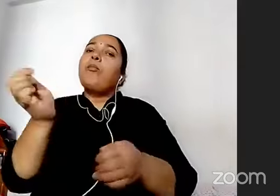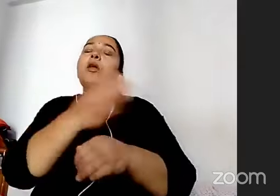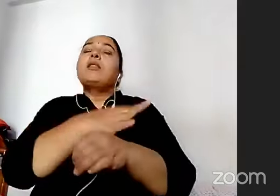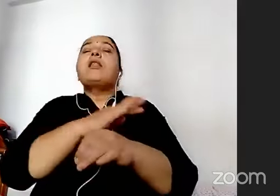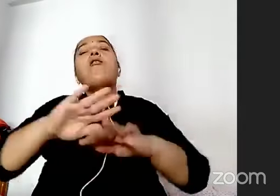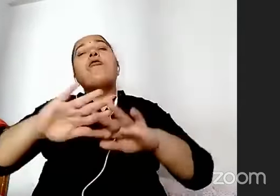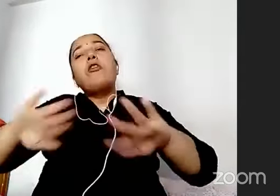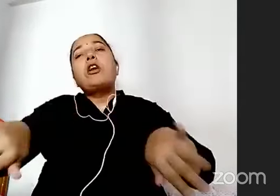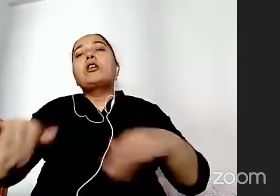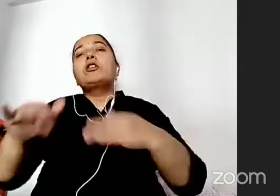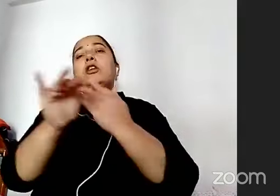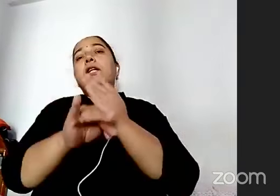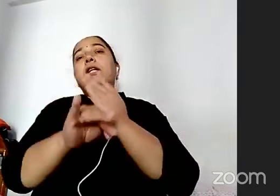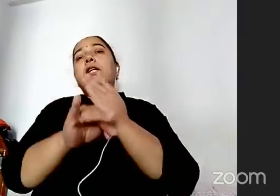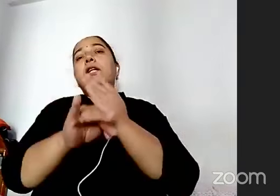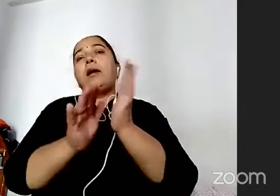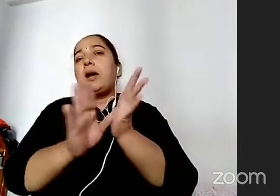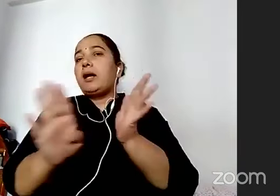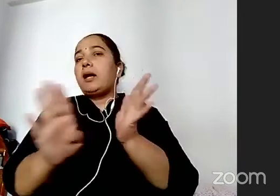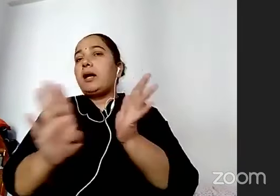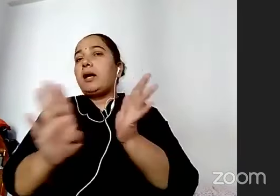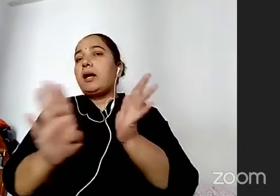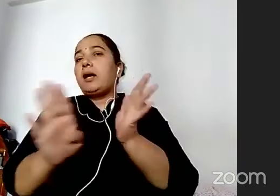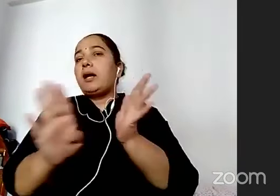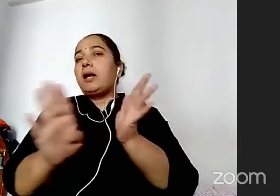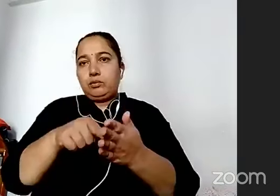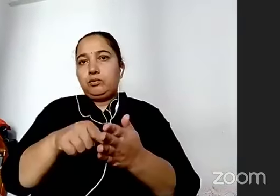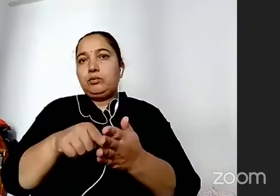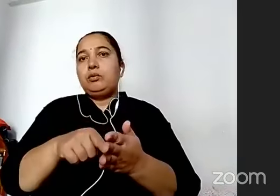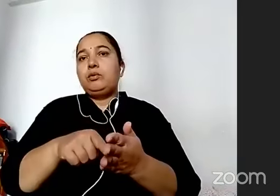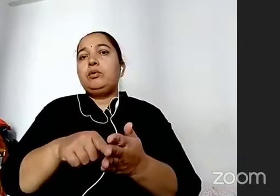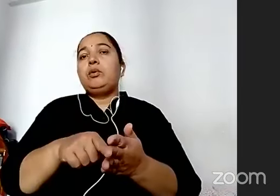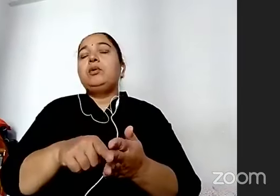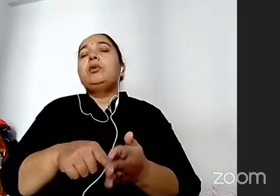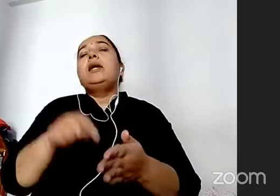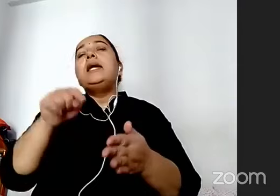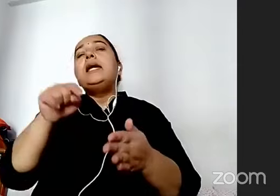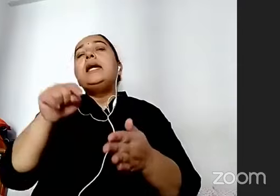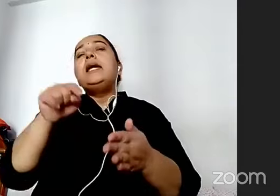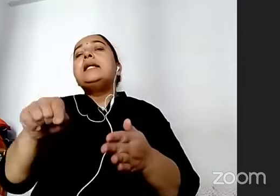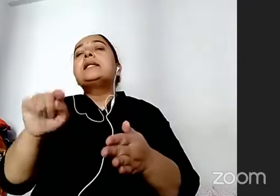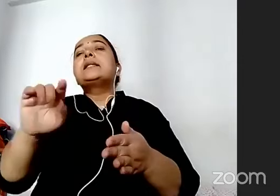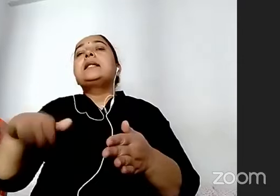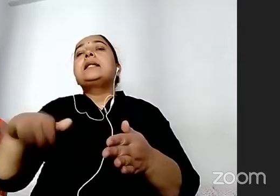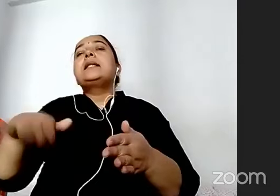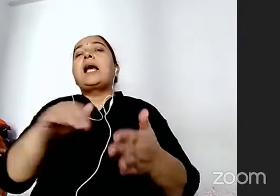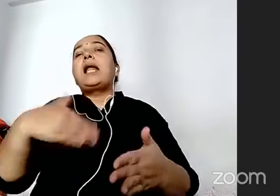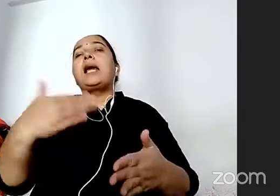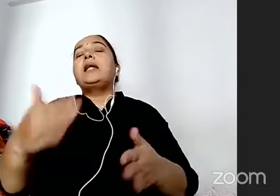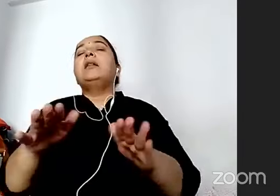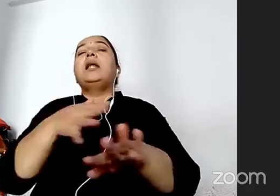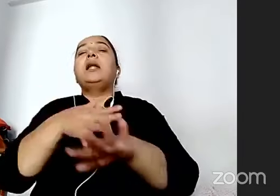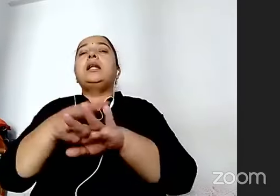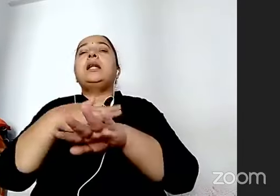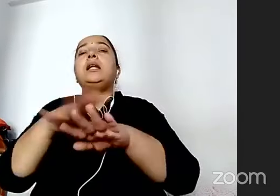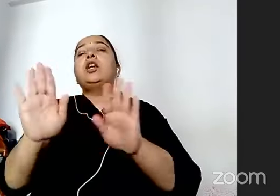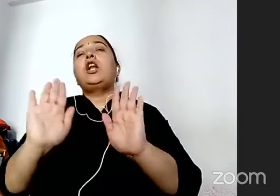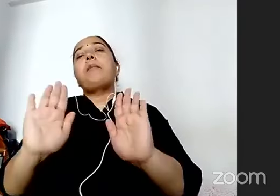त्यो डिफाइन गरेकोमा चाहिँ यो यो इनिसिएटिभ्सलाई म एकदमै धेरै धेरै धन्यवाद दिन चाहन्छु। सर्वप्रथम म